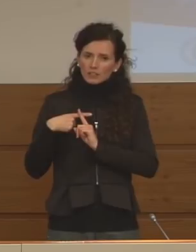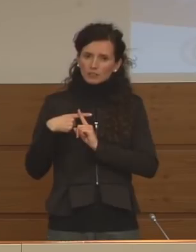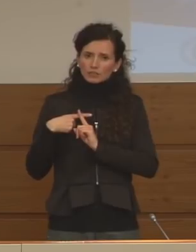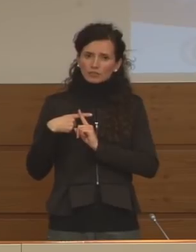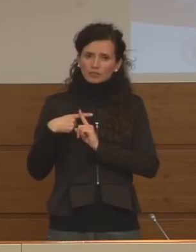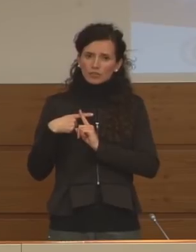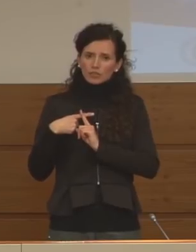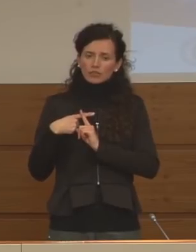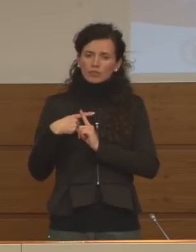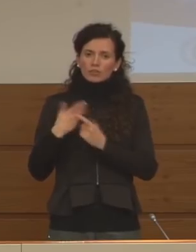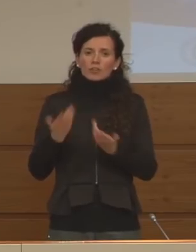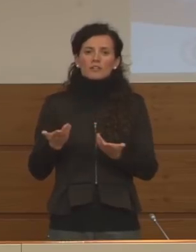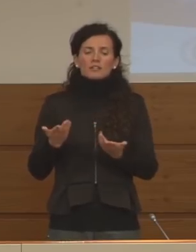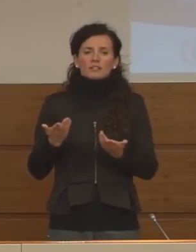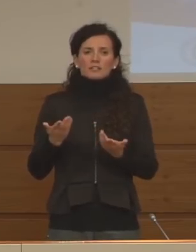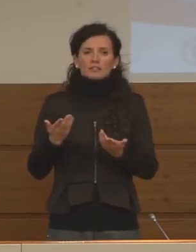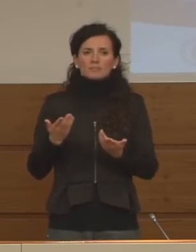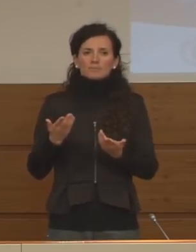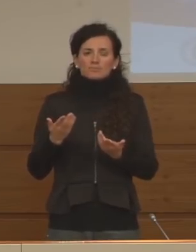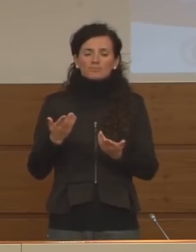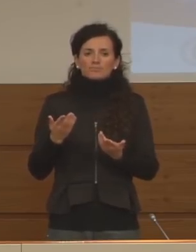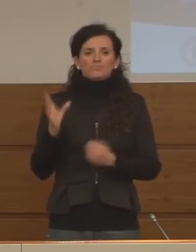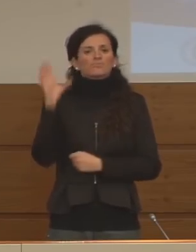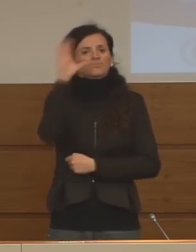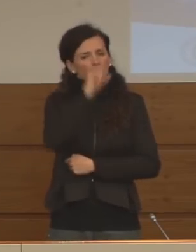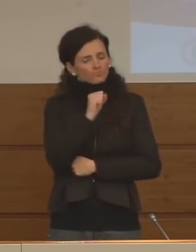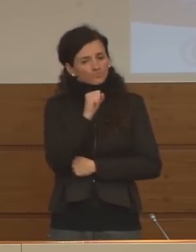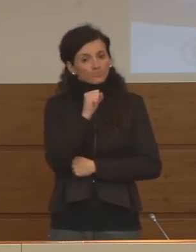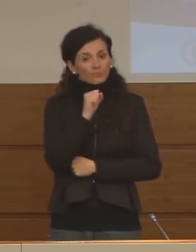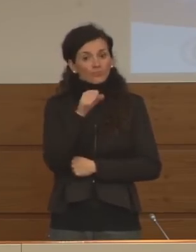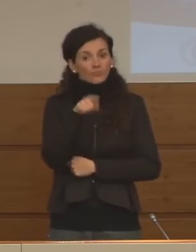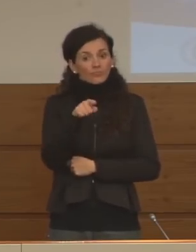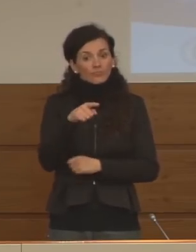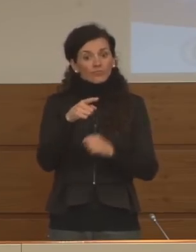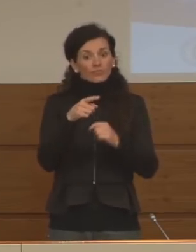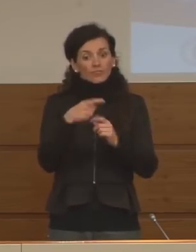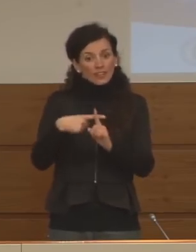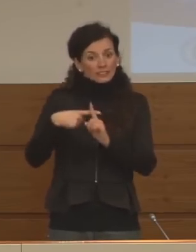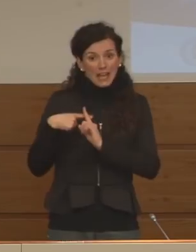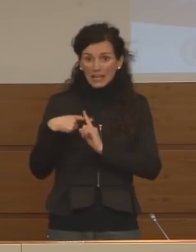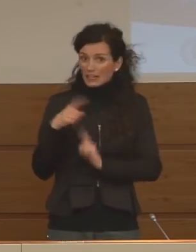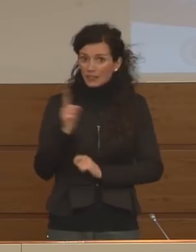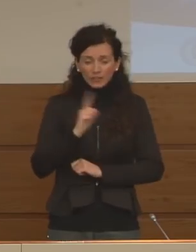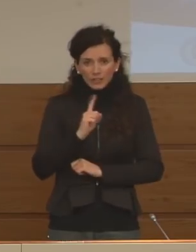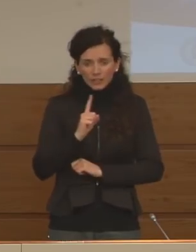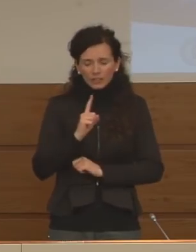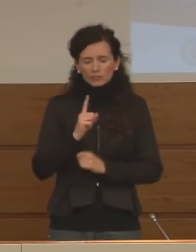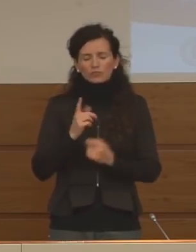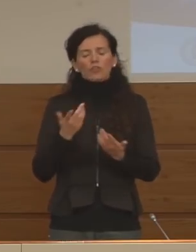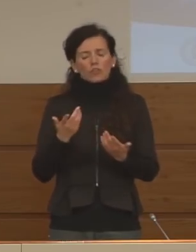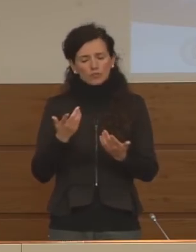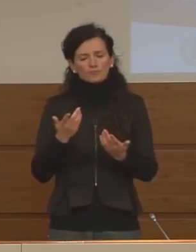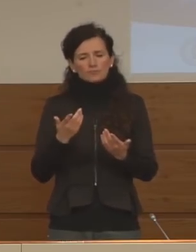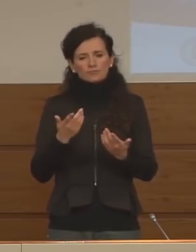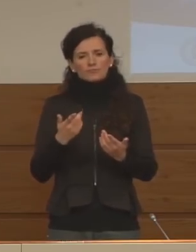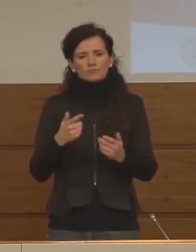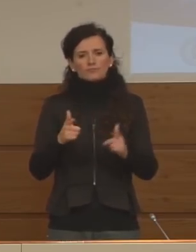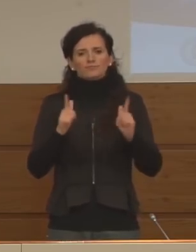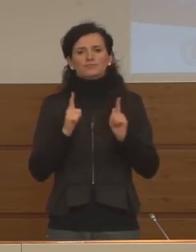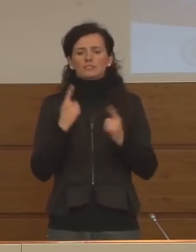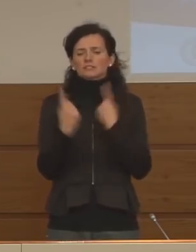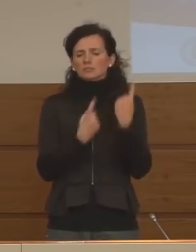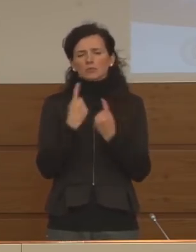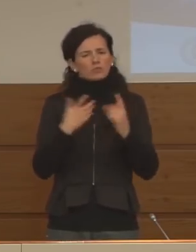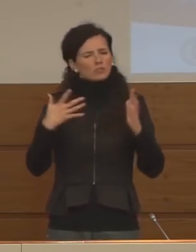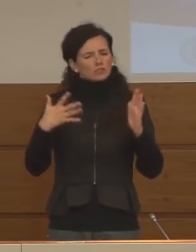comprendiamo però che senza questo sacrificio straordinario è molto più difficile e probabilmente